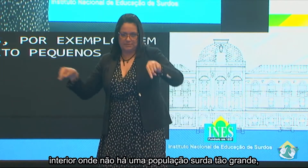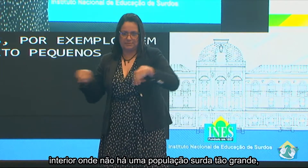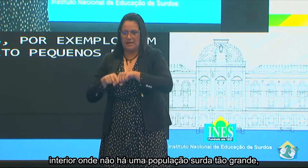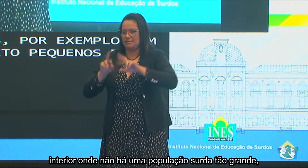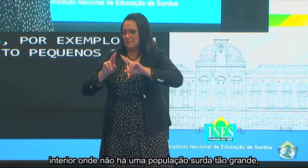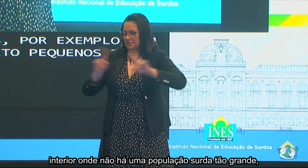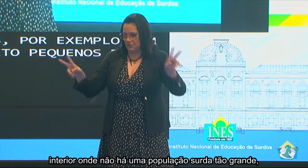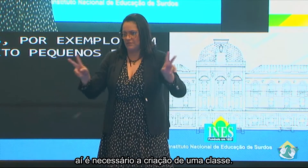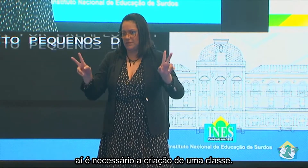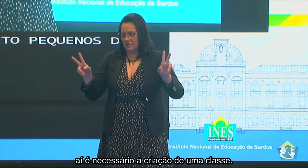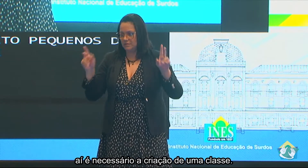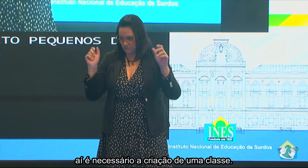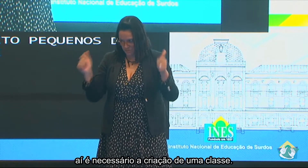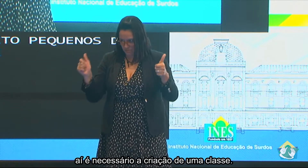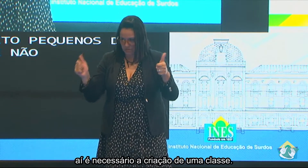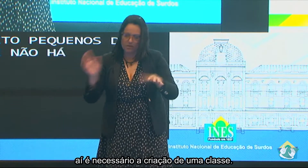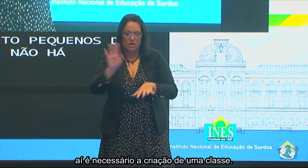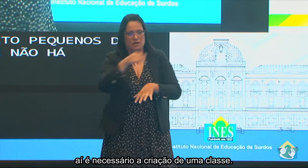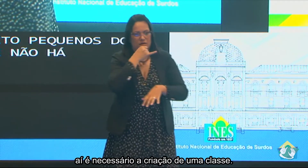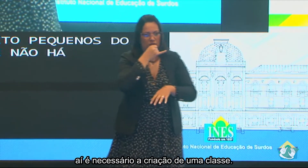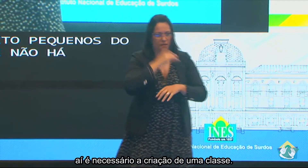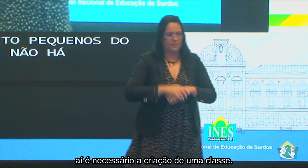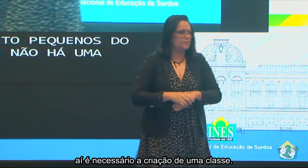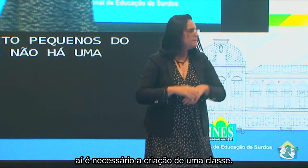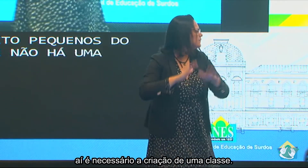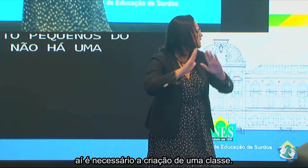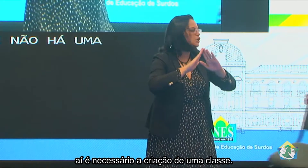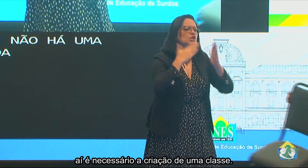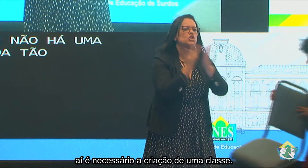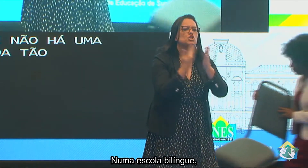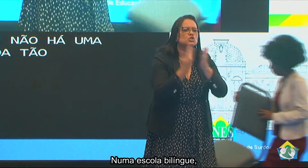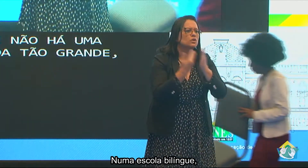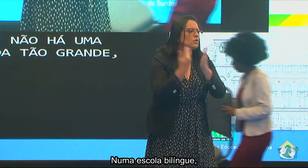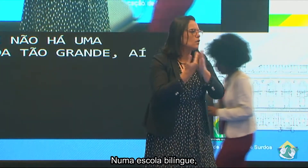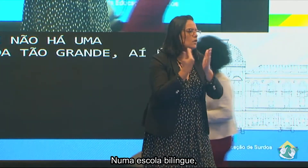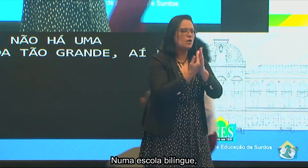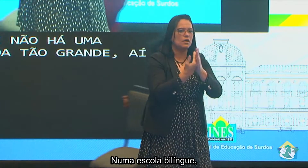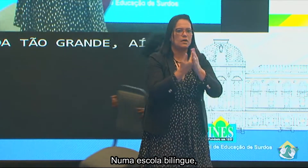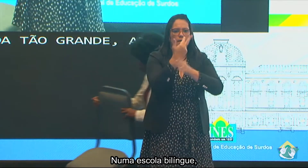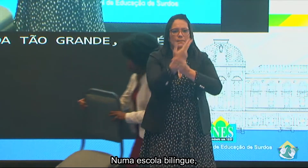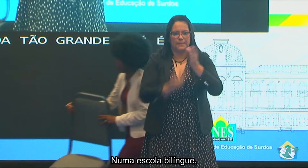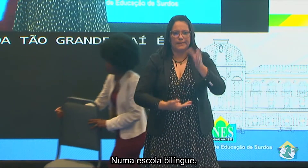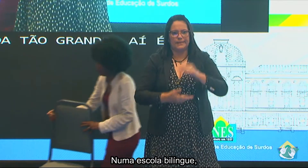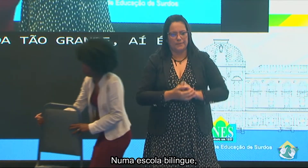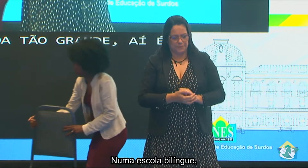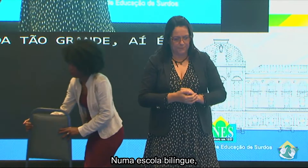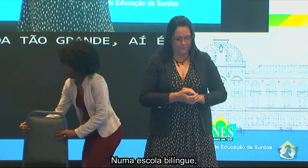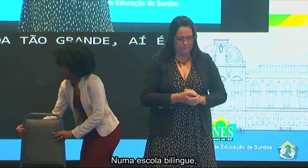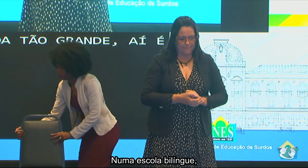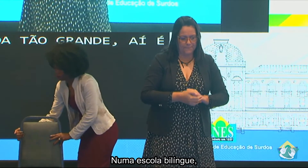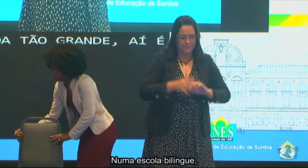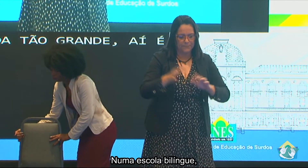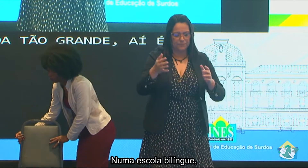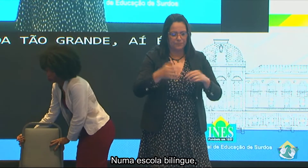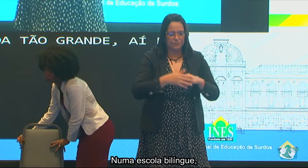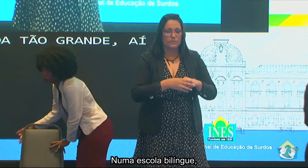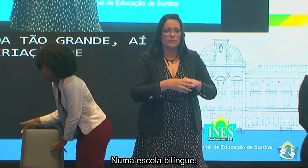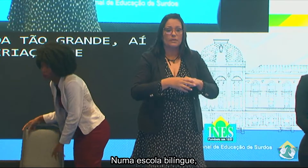população surda tão grande, aí é necessário a criação de uma classe. Numa escola bilíngue,